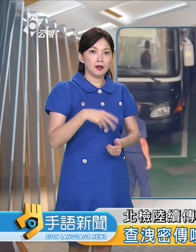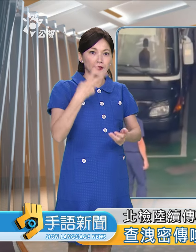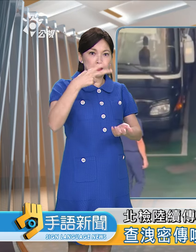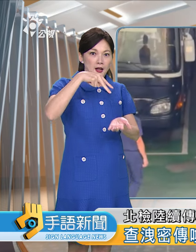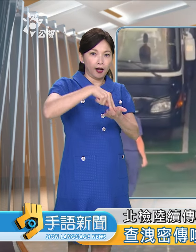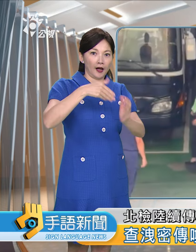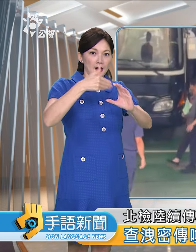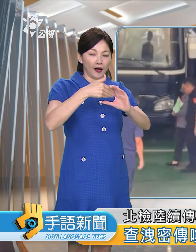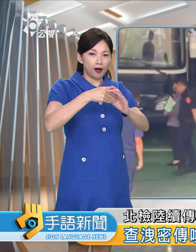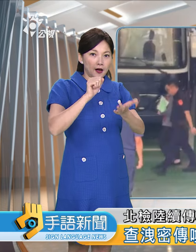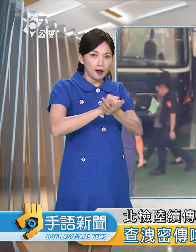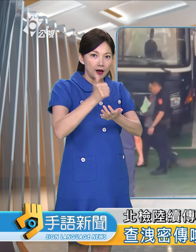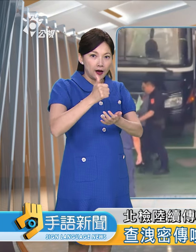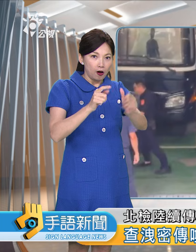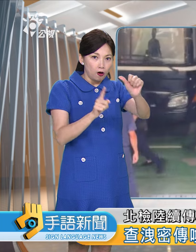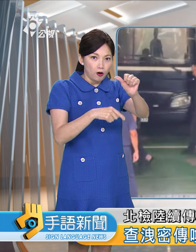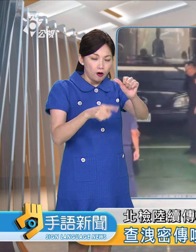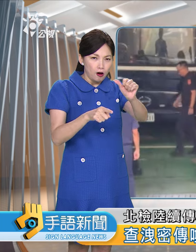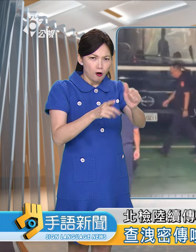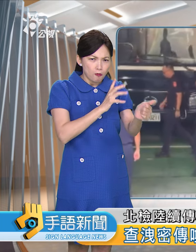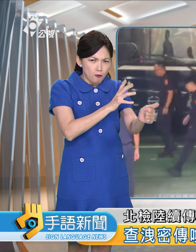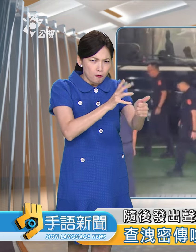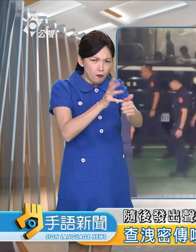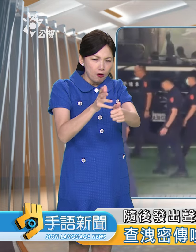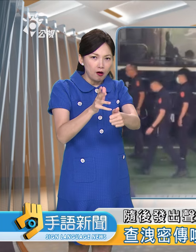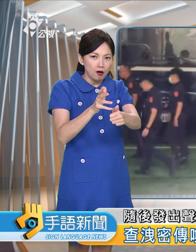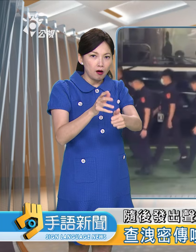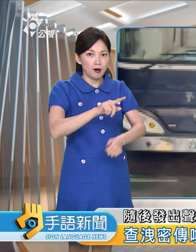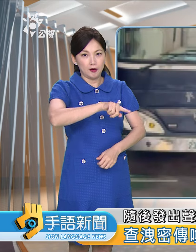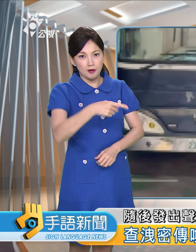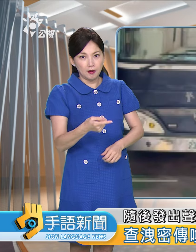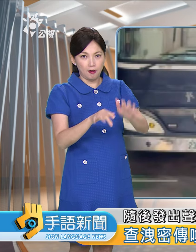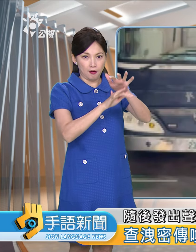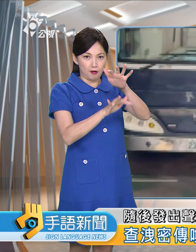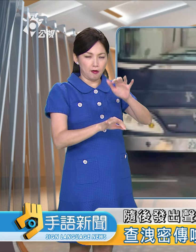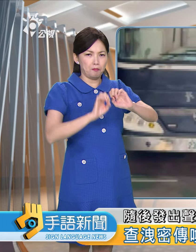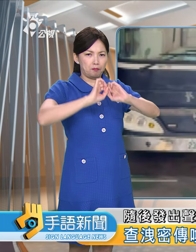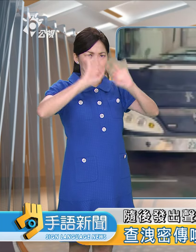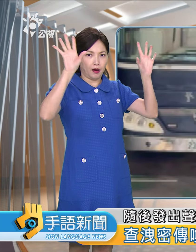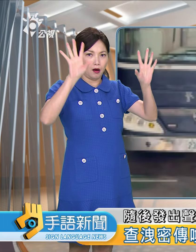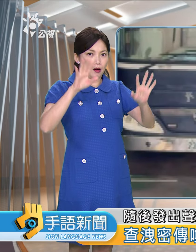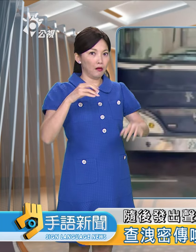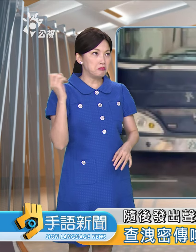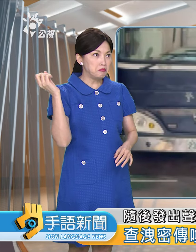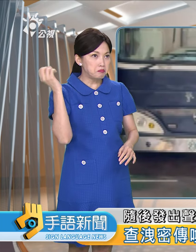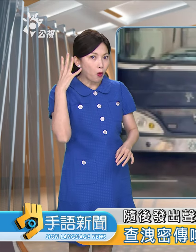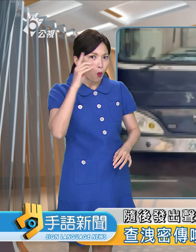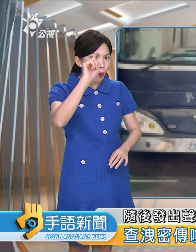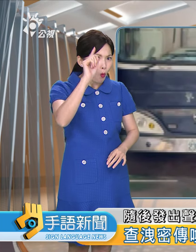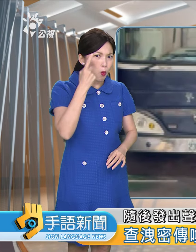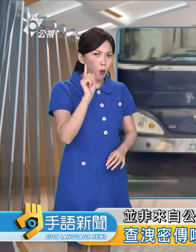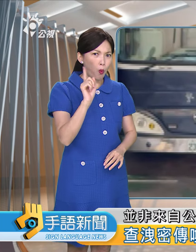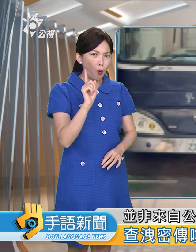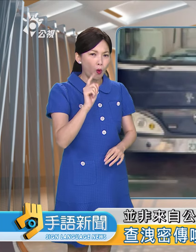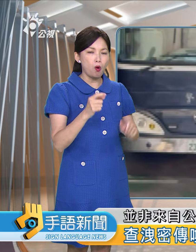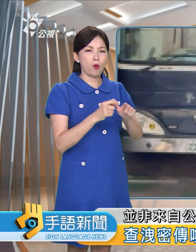内的5名记者，随后发出声明强调媒体的消息来源并非来自公务